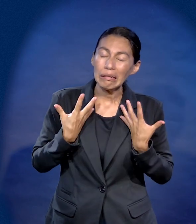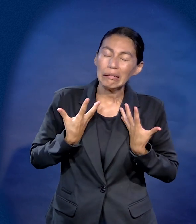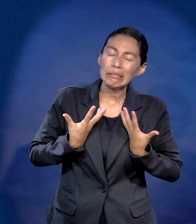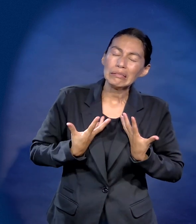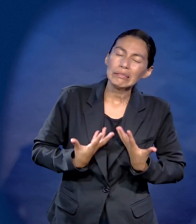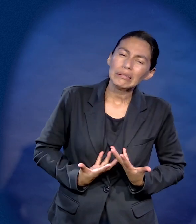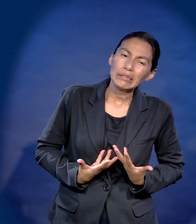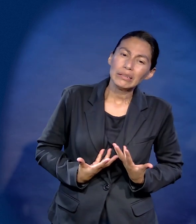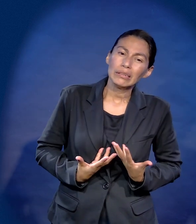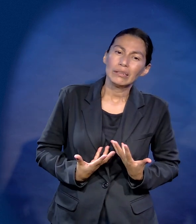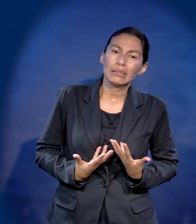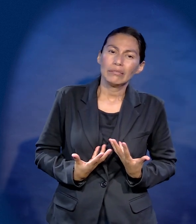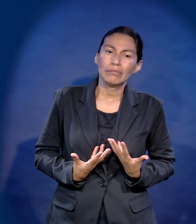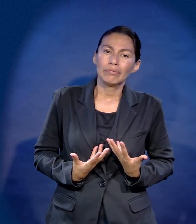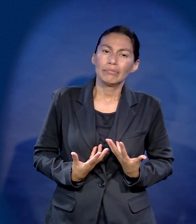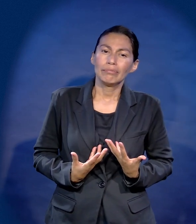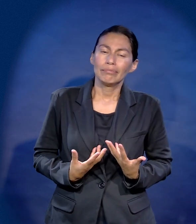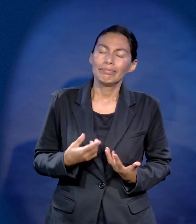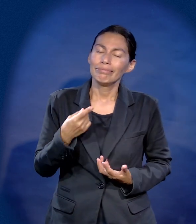murió aterrado.